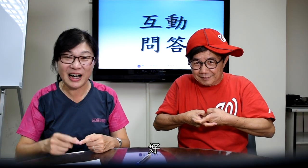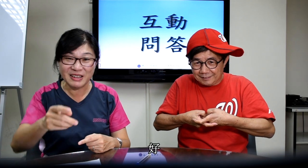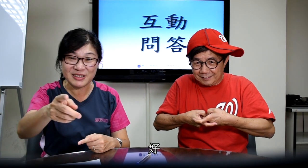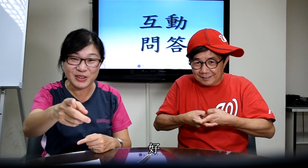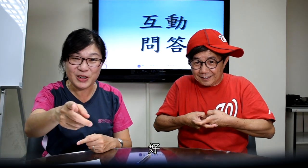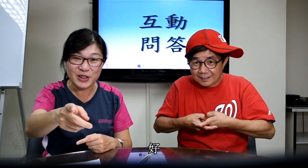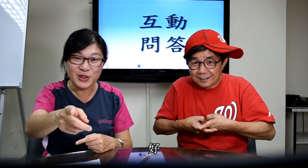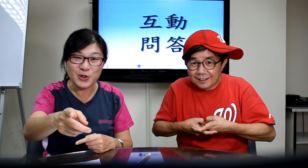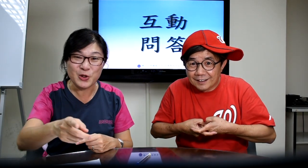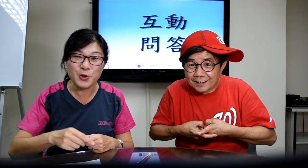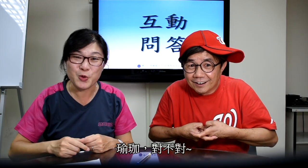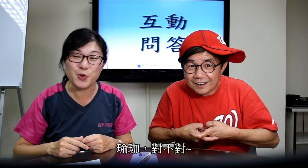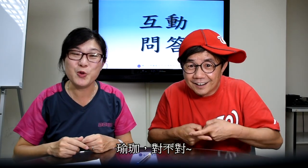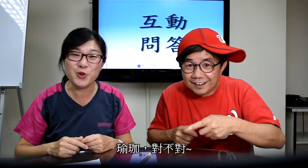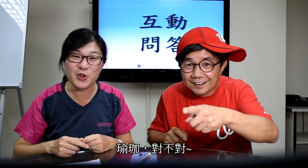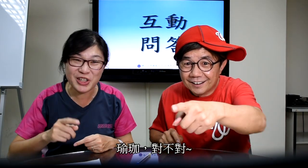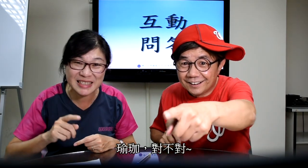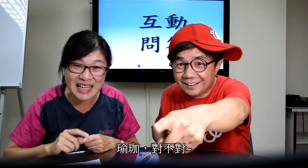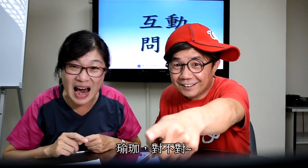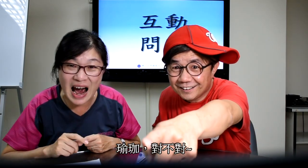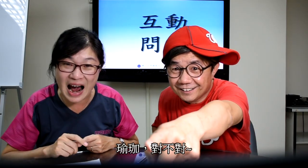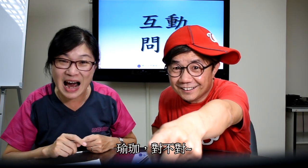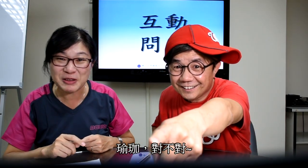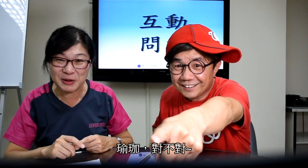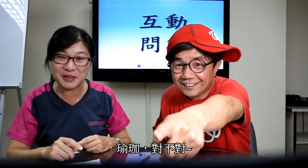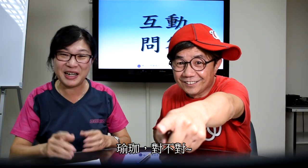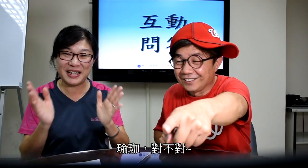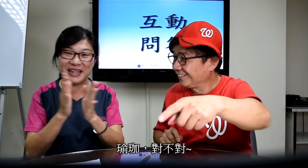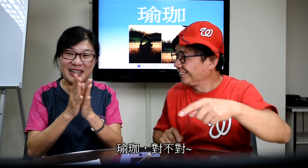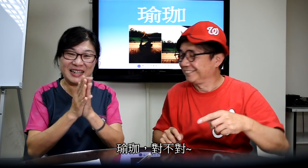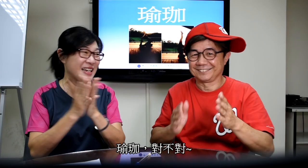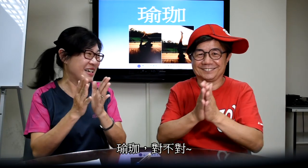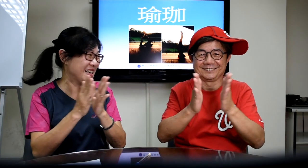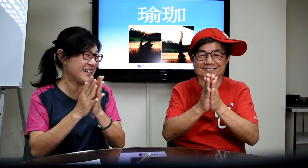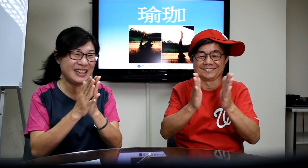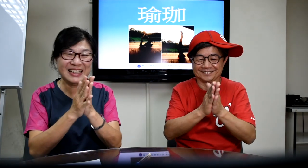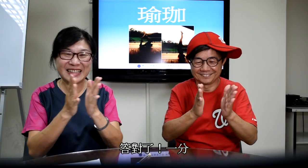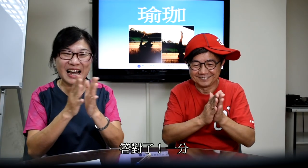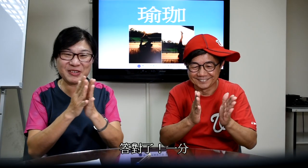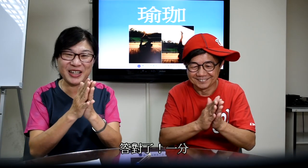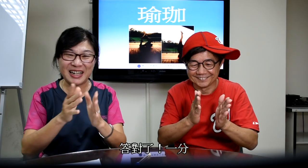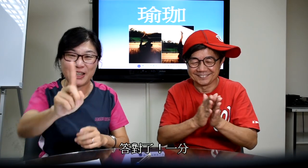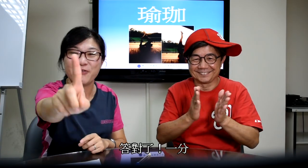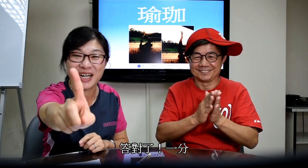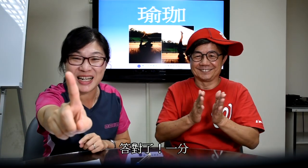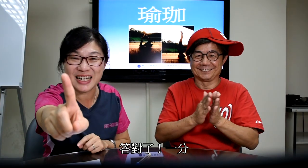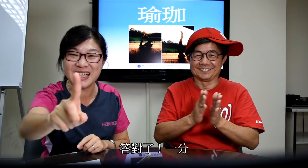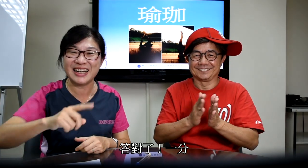好，瑜伽，对不对？答对了，一